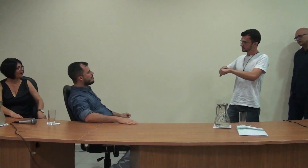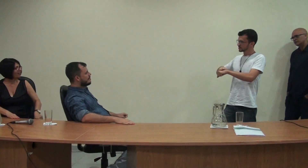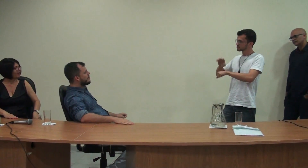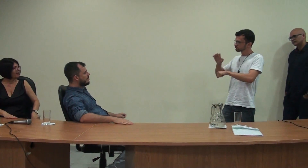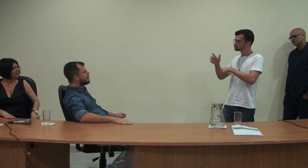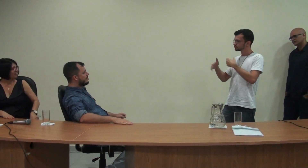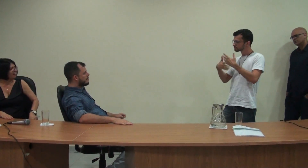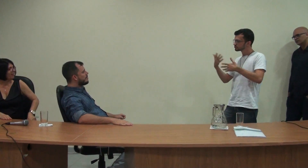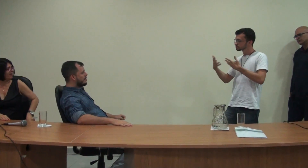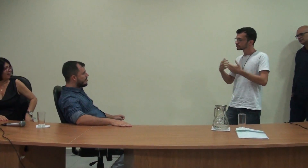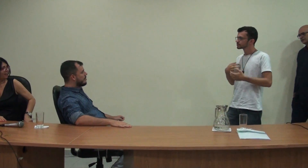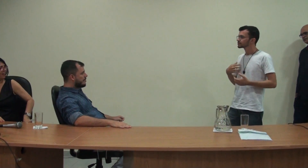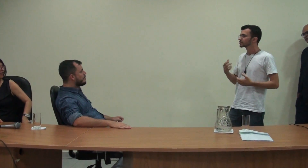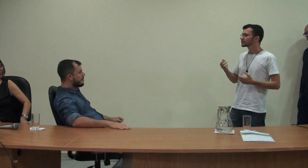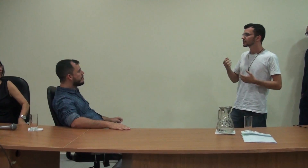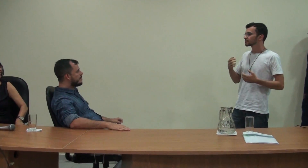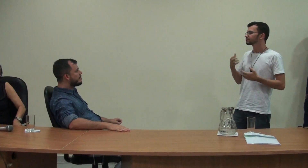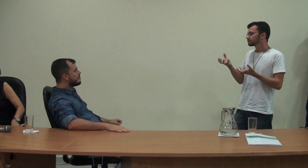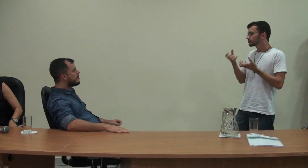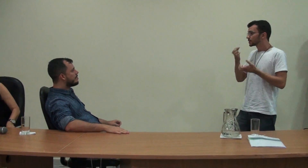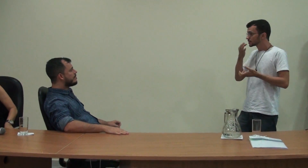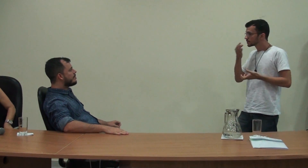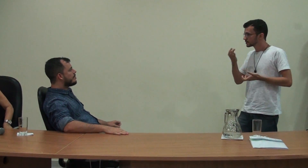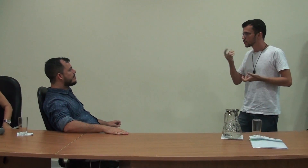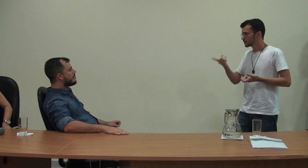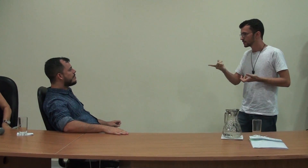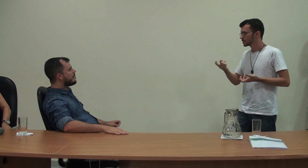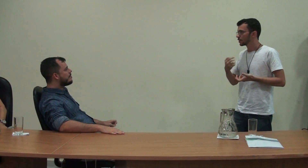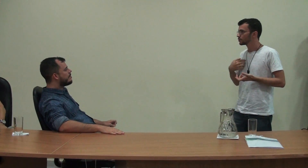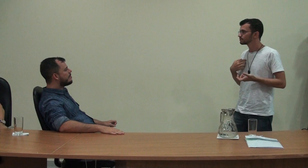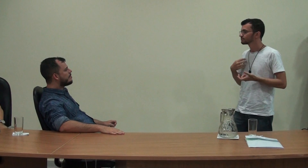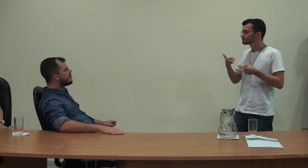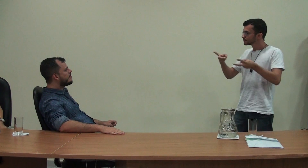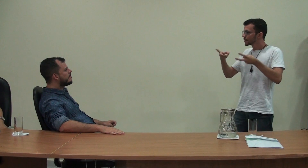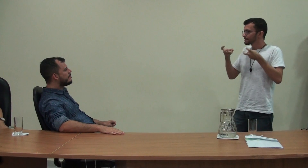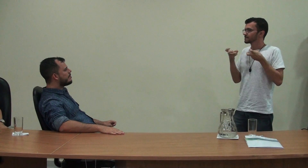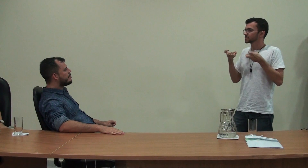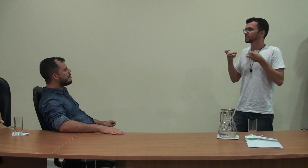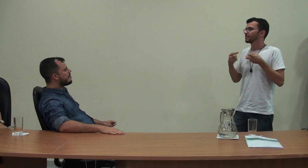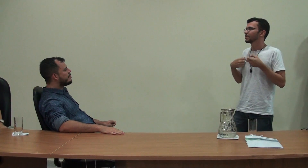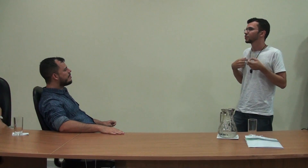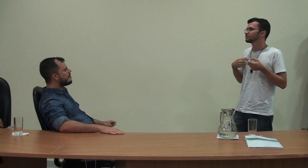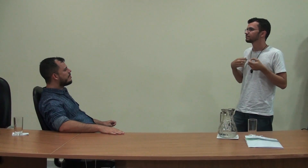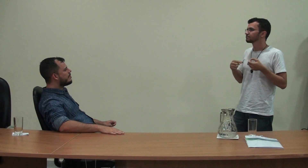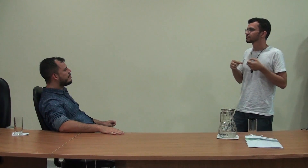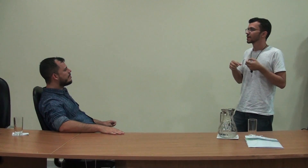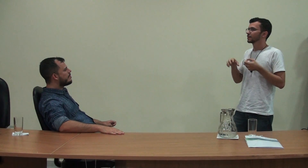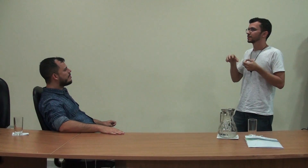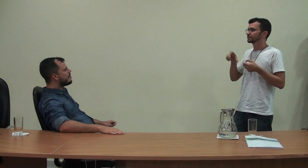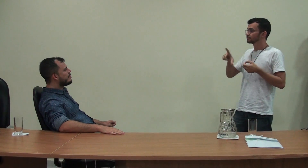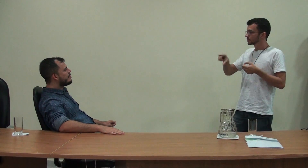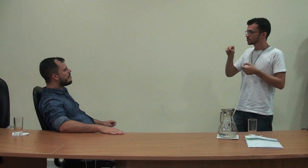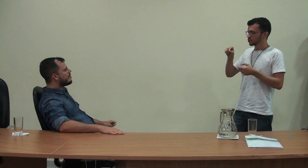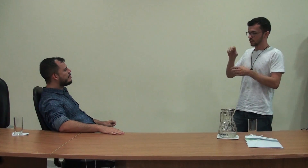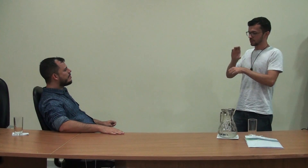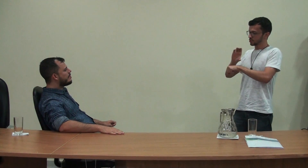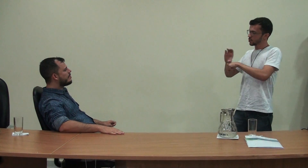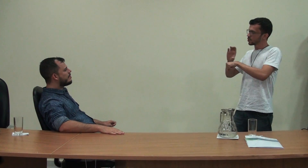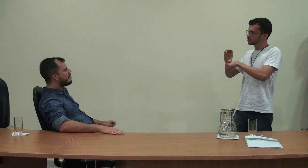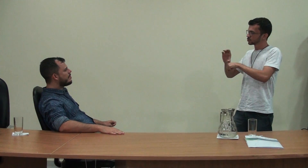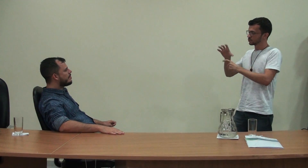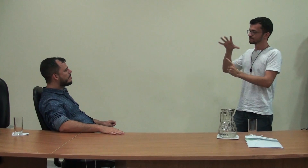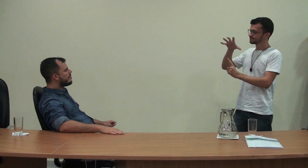no curso na área de matemática, eu queria saber a sua opinião, por exemplo, na